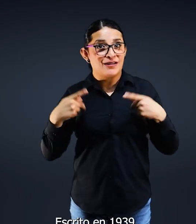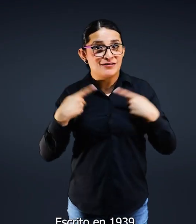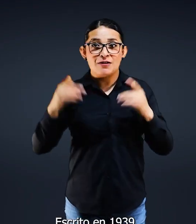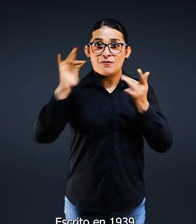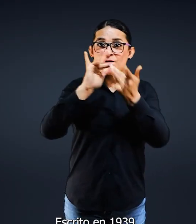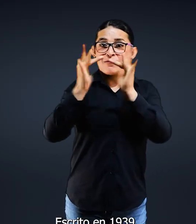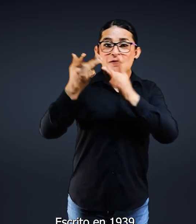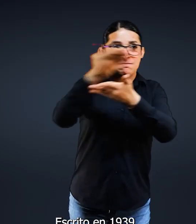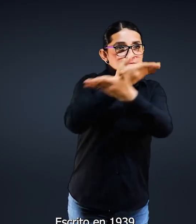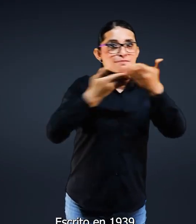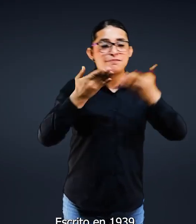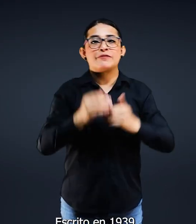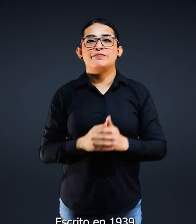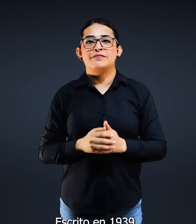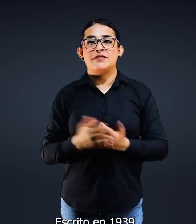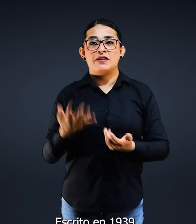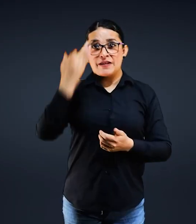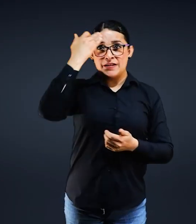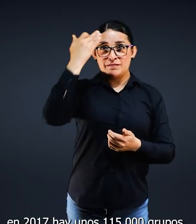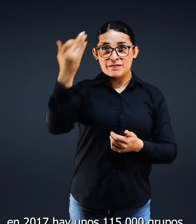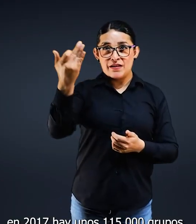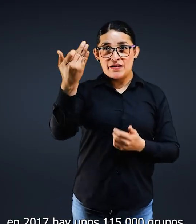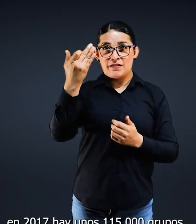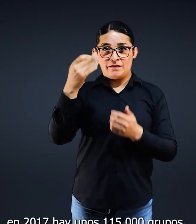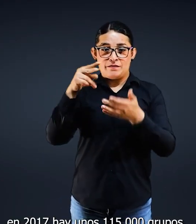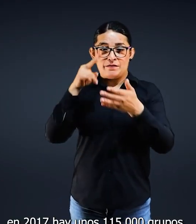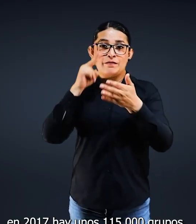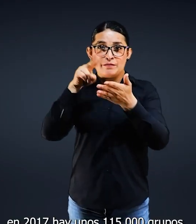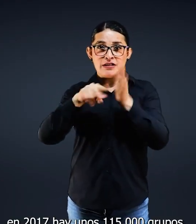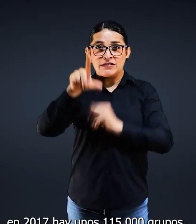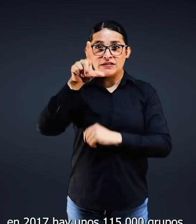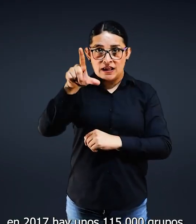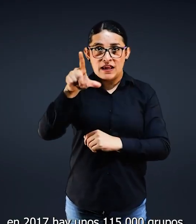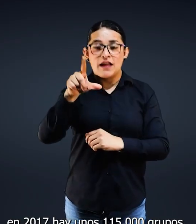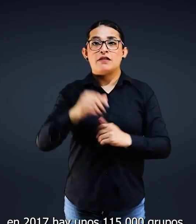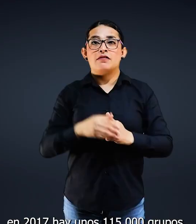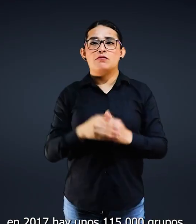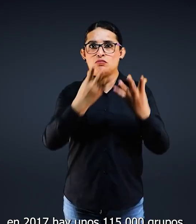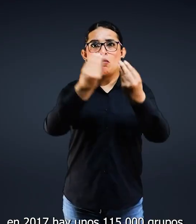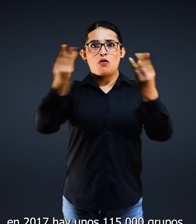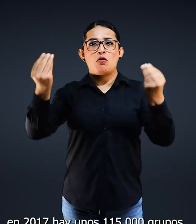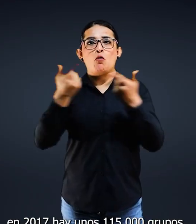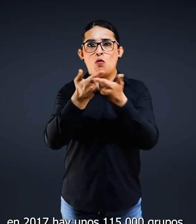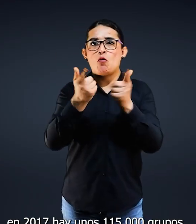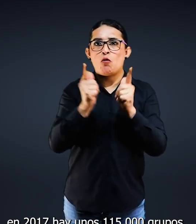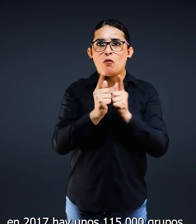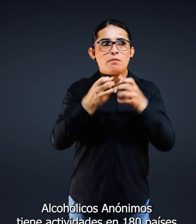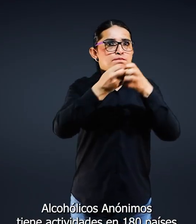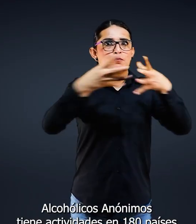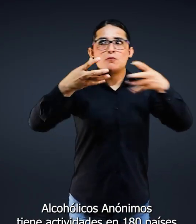Escrito en 1939. En 2017, hay unos 115,000 grupos.